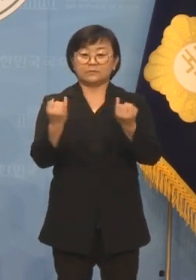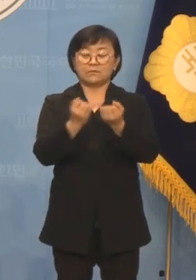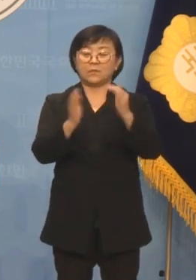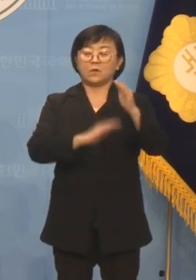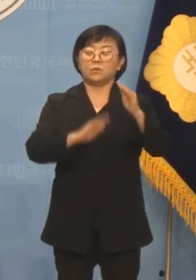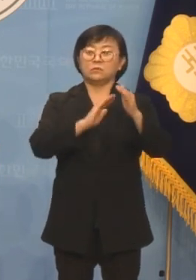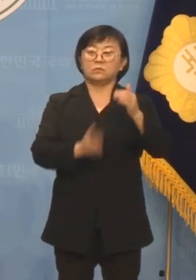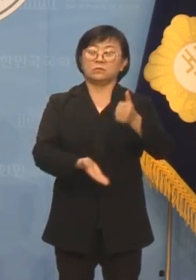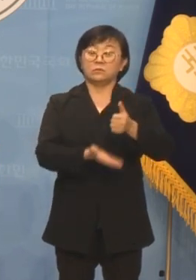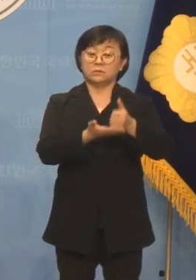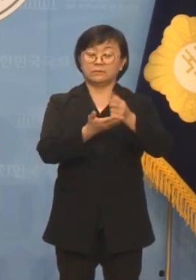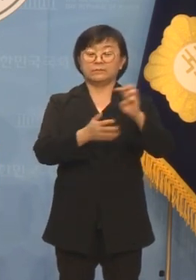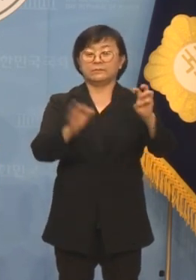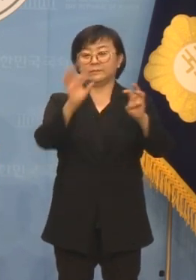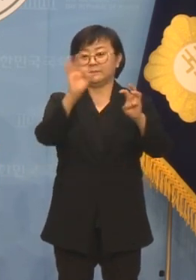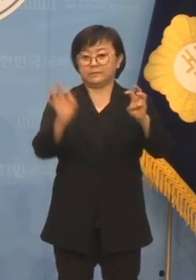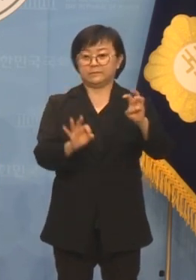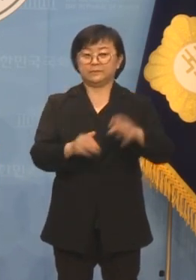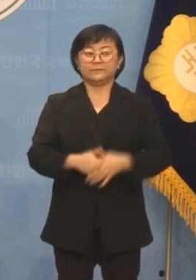공천 30%입니다.